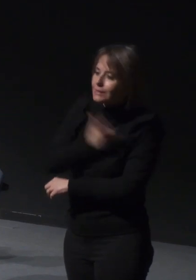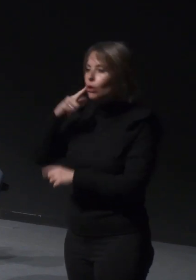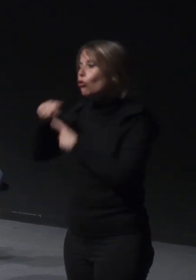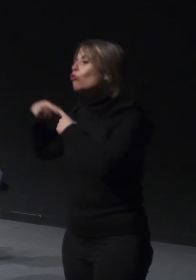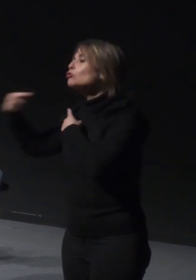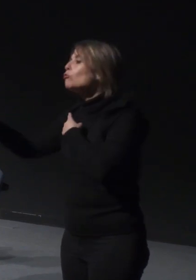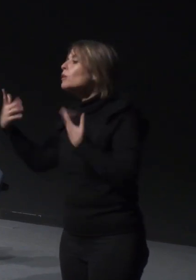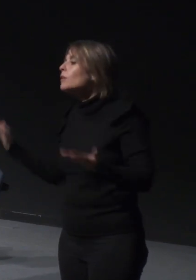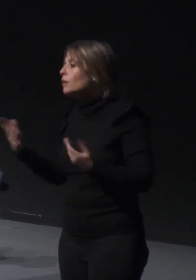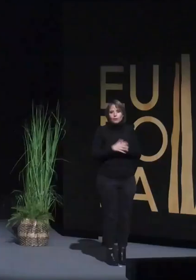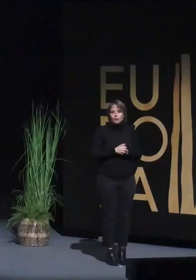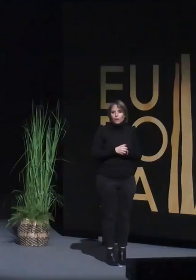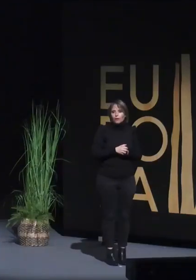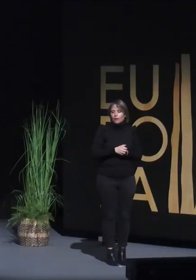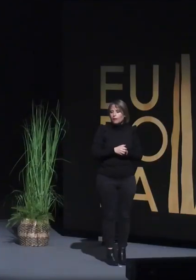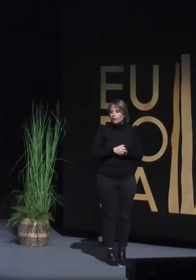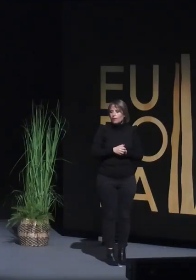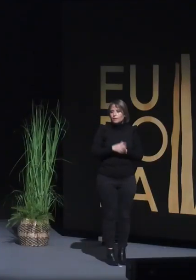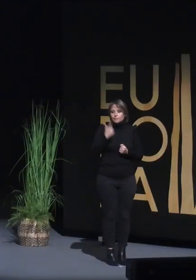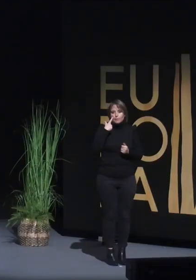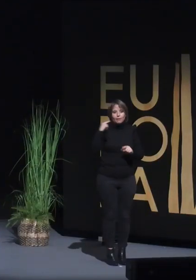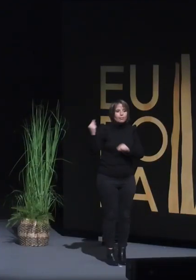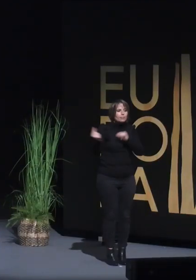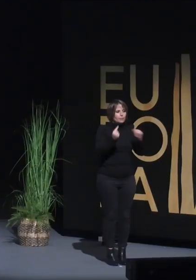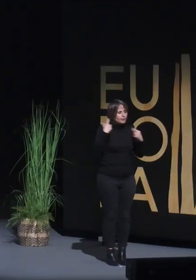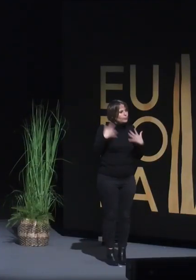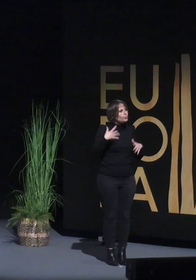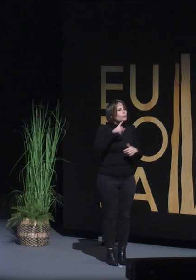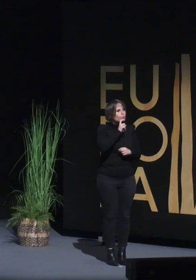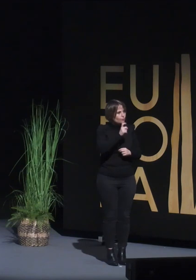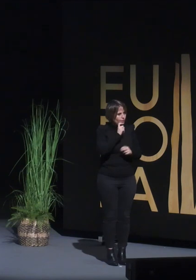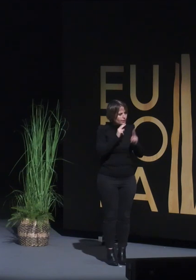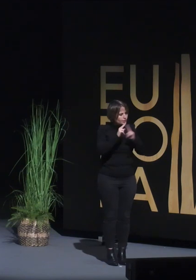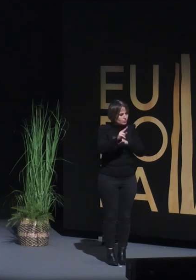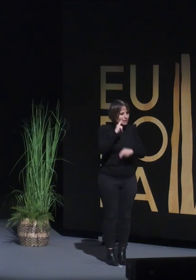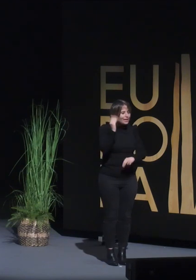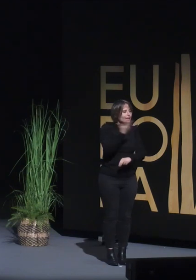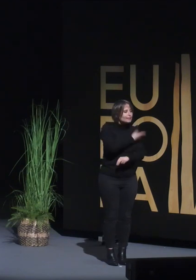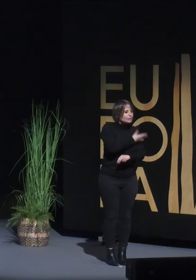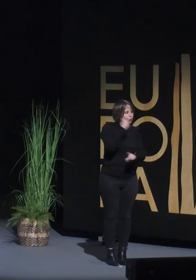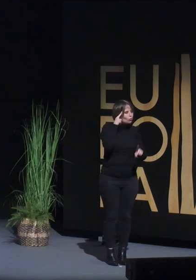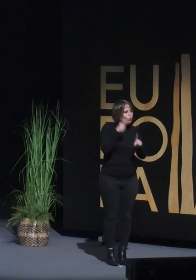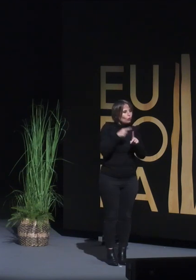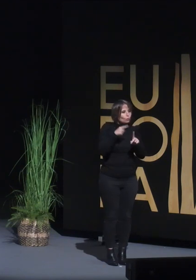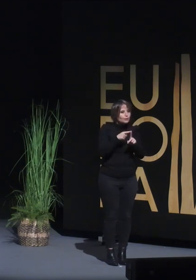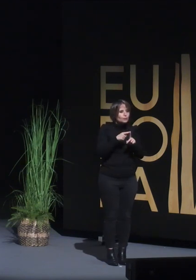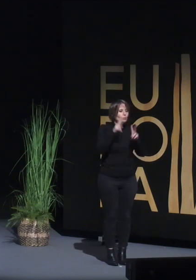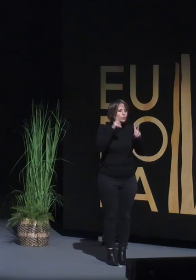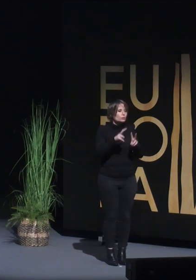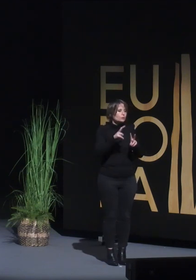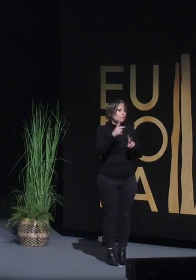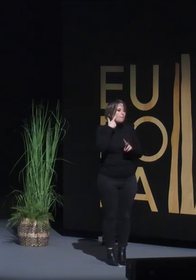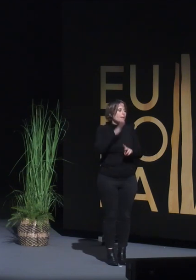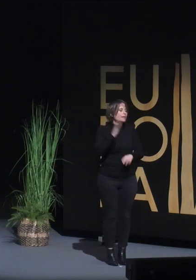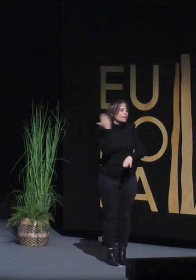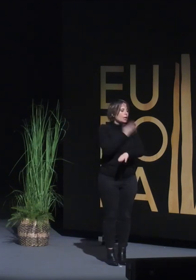consecuencia? A ver, yo creo que es un debate siempre difícil. A ver, yo creo que con el castigo lo que evitamos es la idea coercitiva. O sea, el castigo